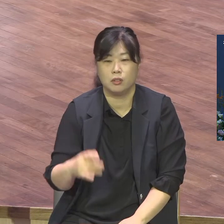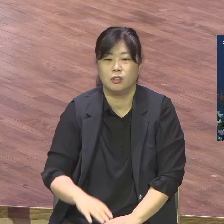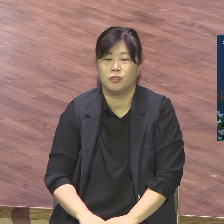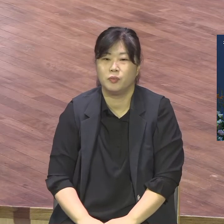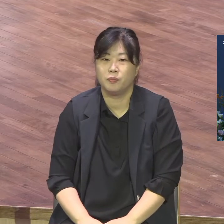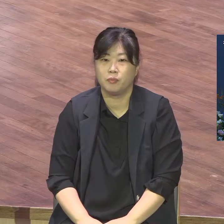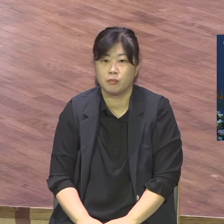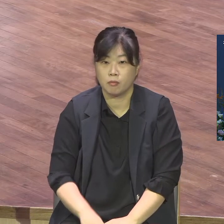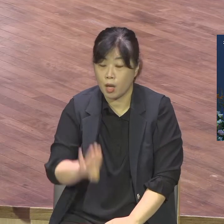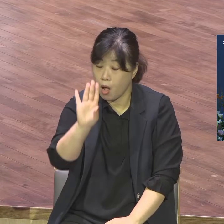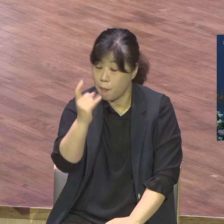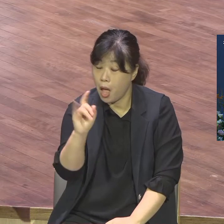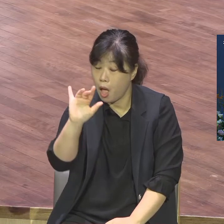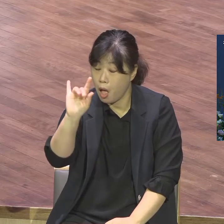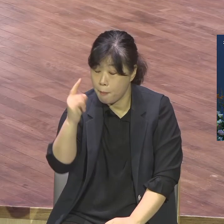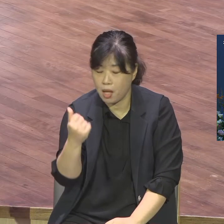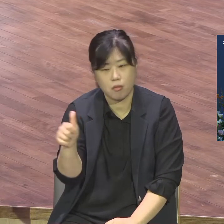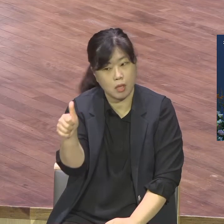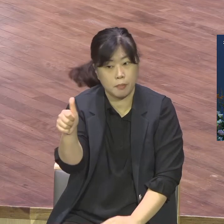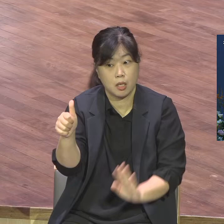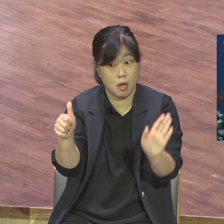베베는 여자 중직자입니다.